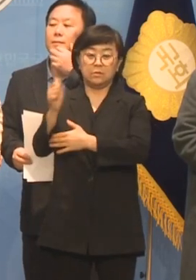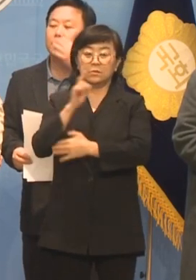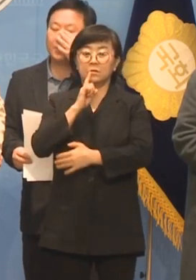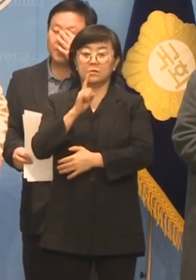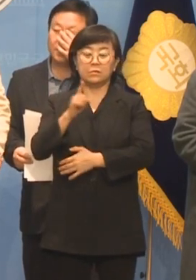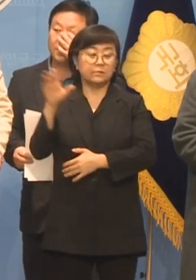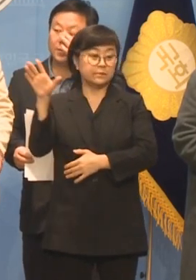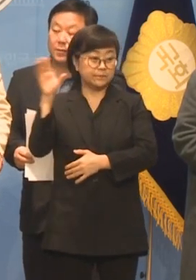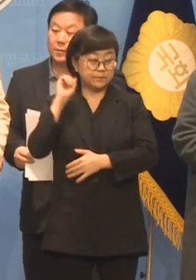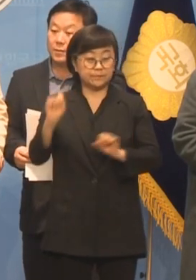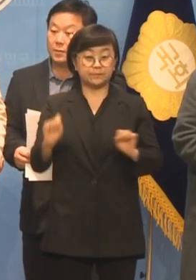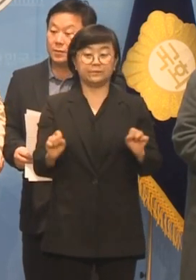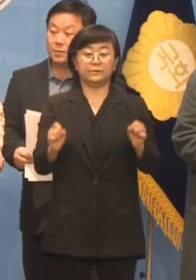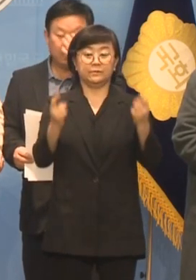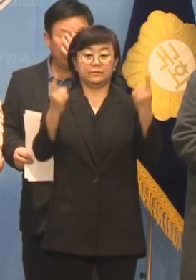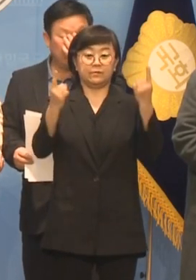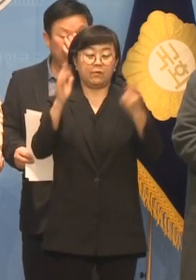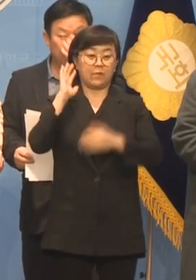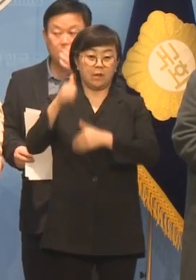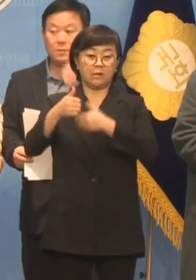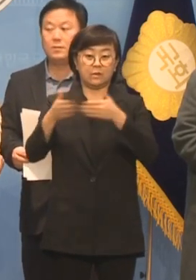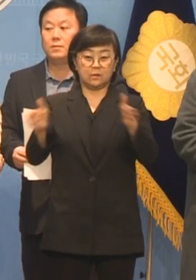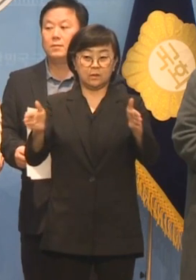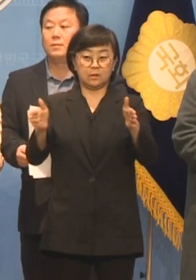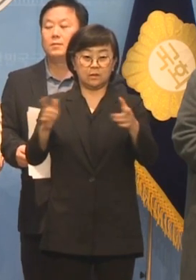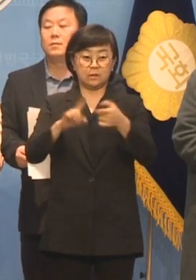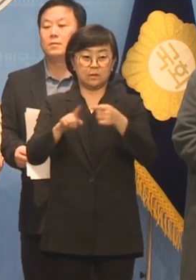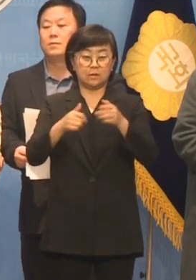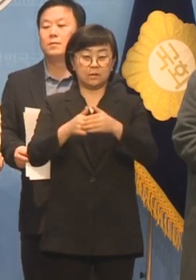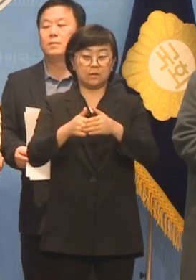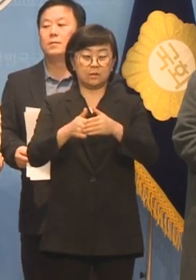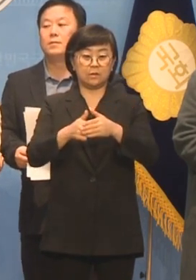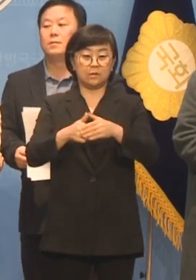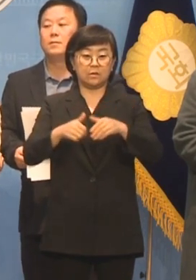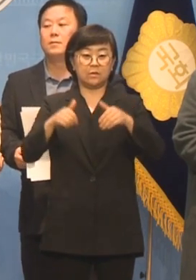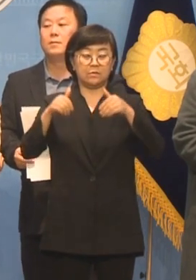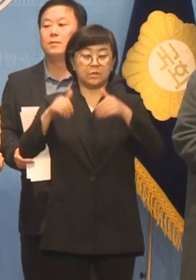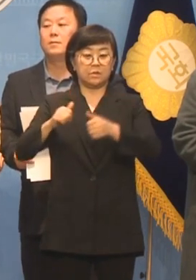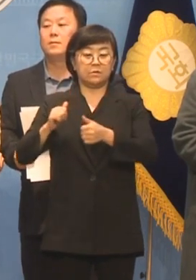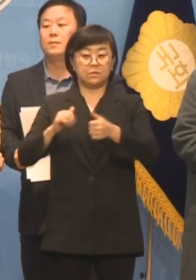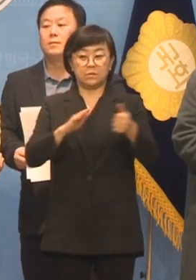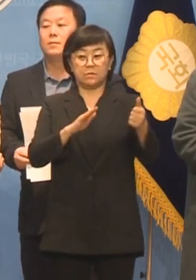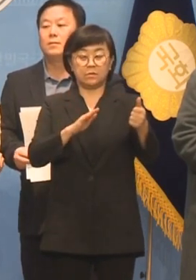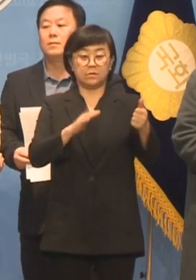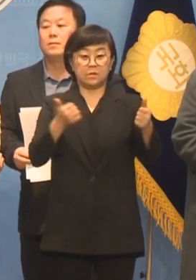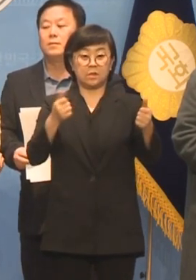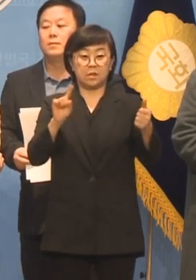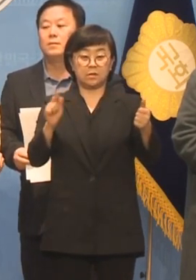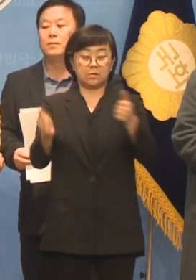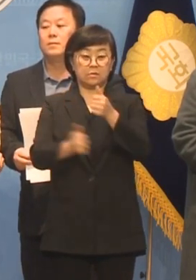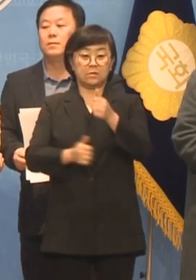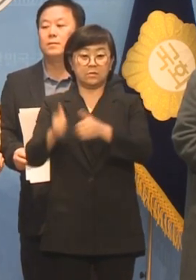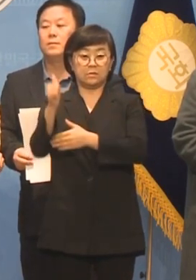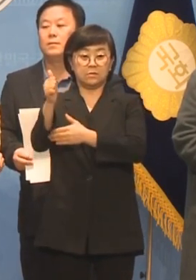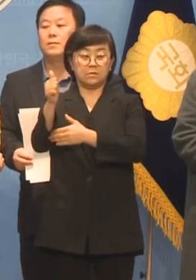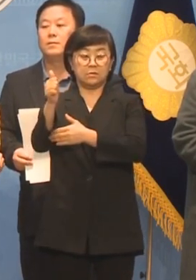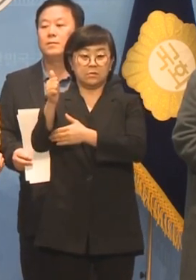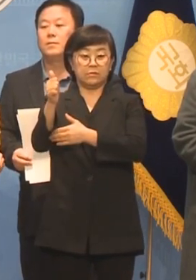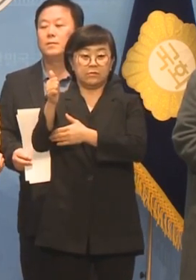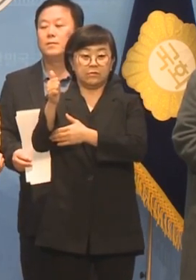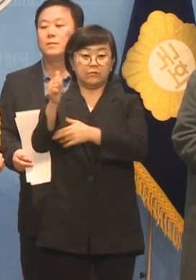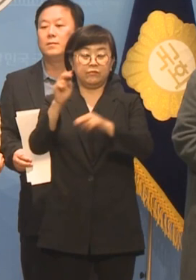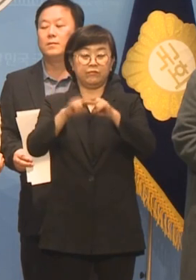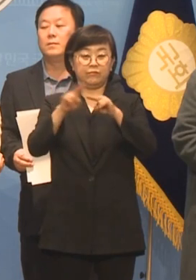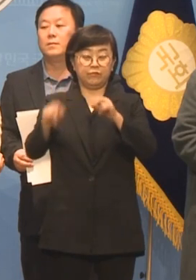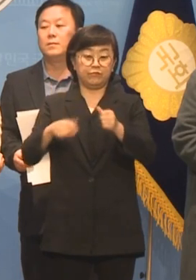말을 듣자마자 대통령실에서 비서실장을 보내서 한동훈 비대위원장에게